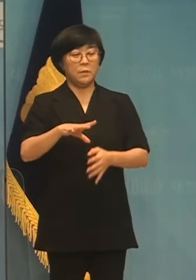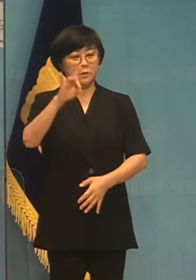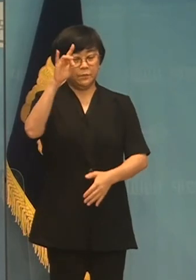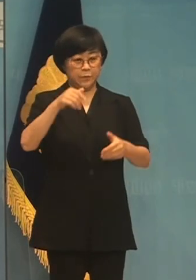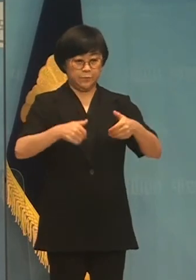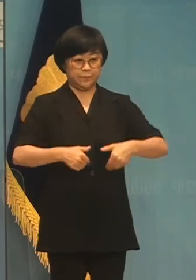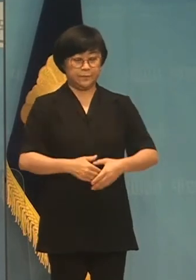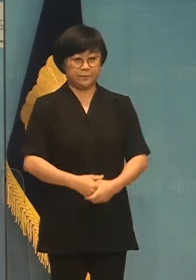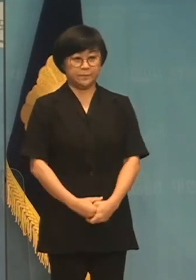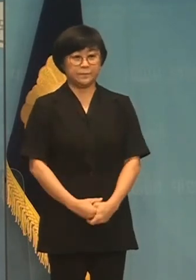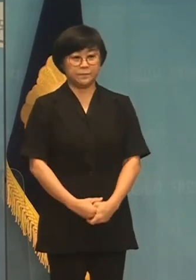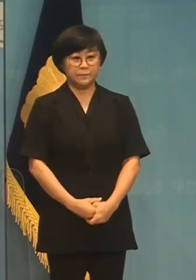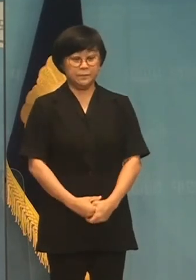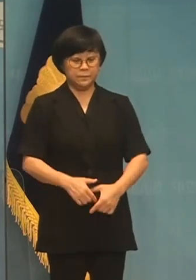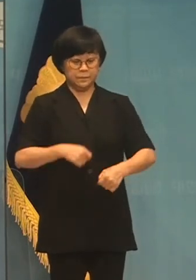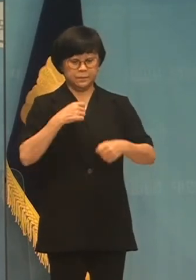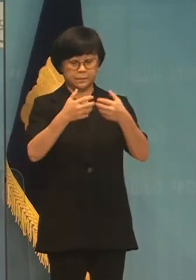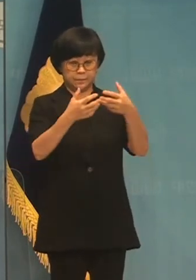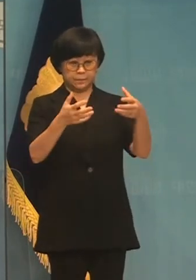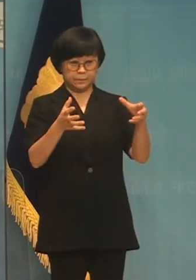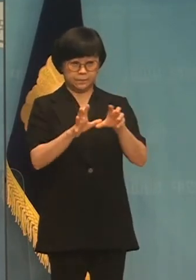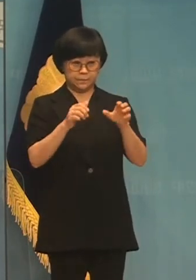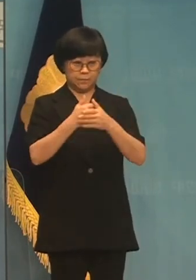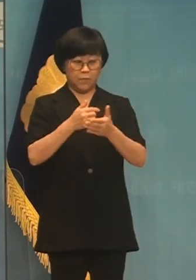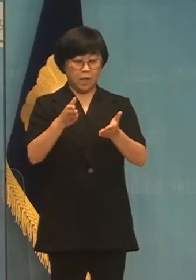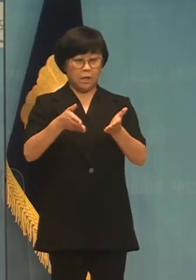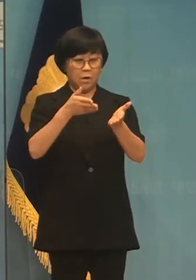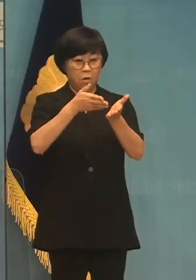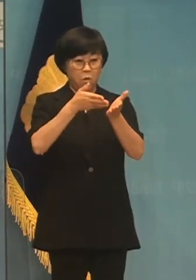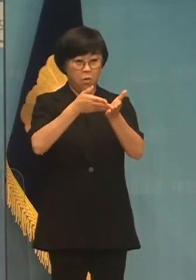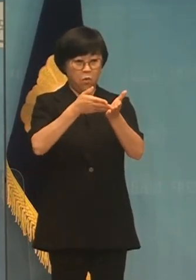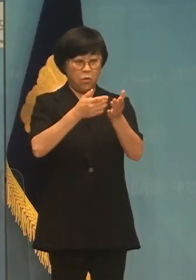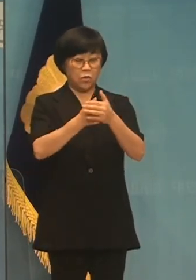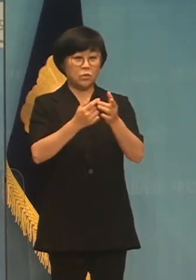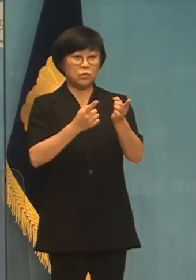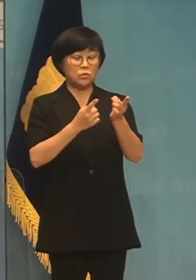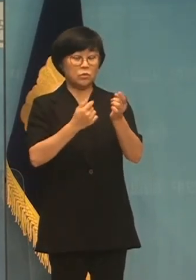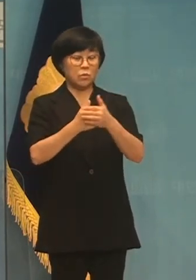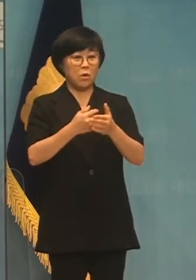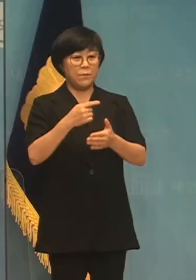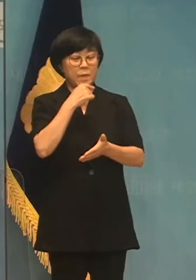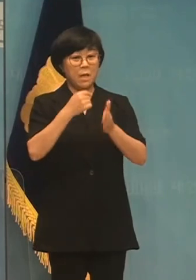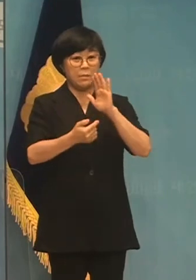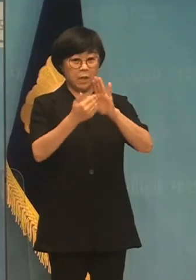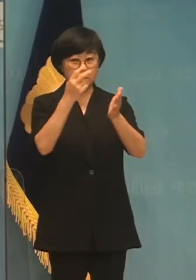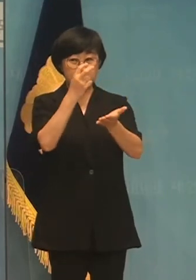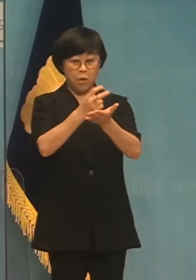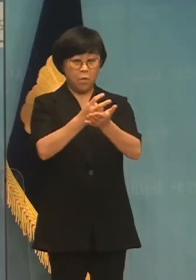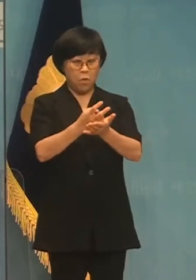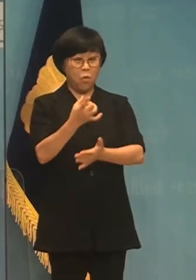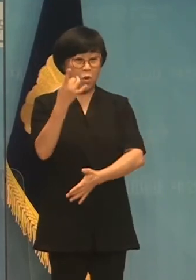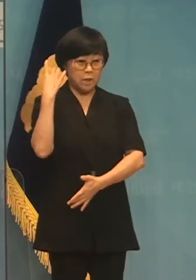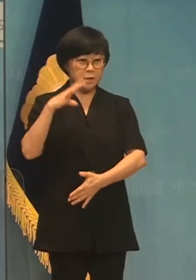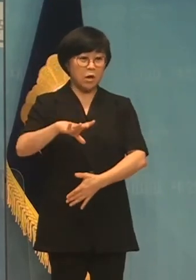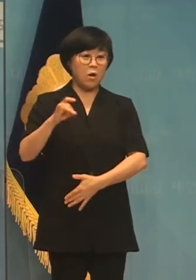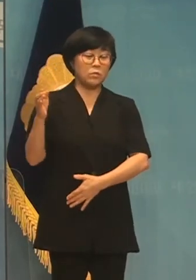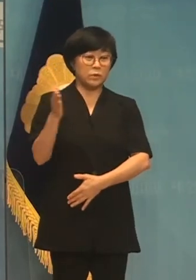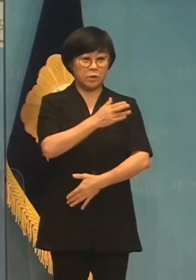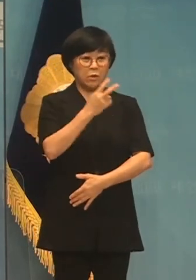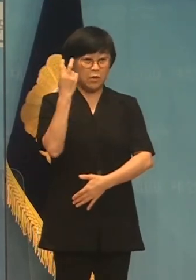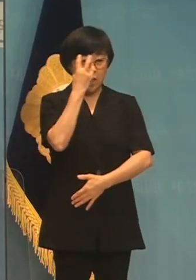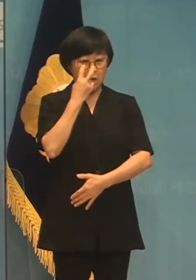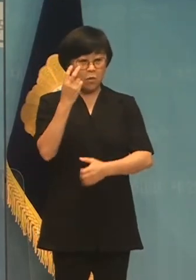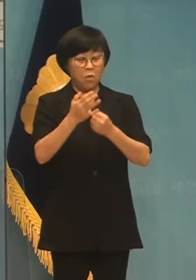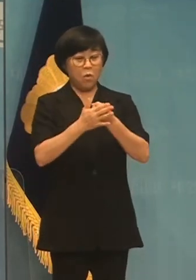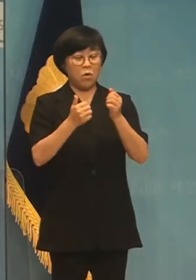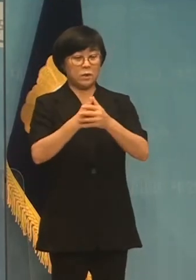우선입니다. 정의당은 언론중재법을 원점에서 재검토하고 사회적 합의를 통해 처리할